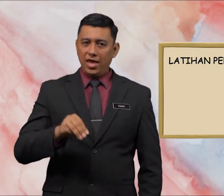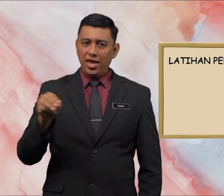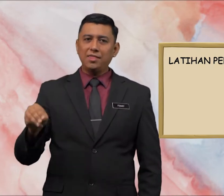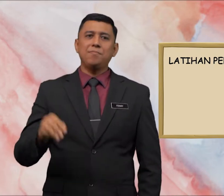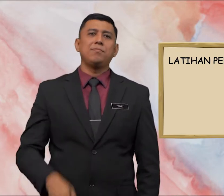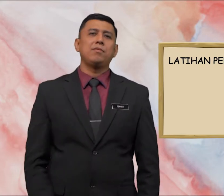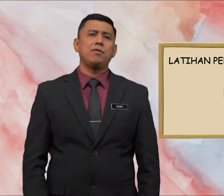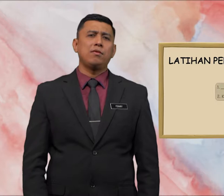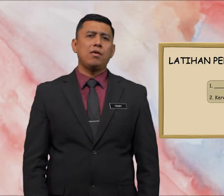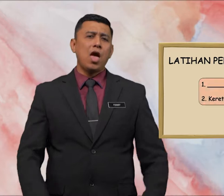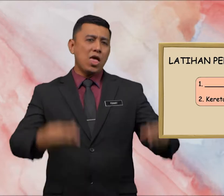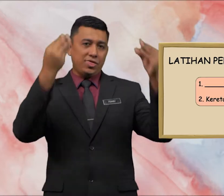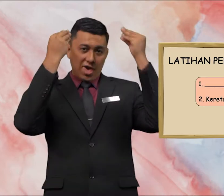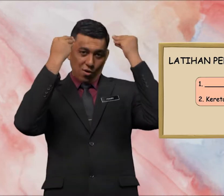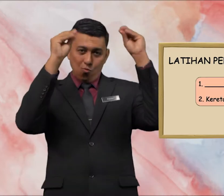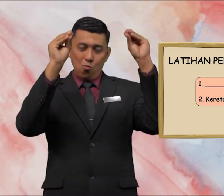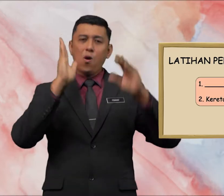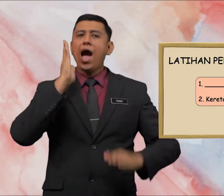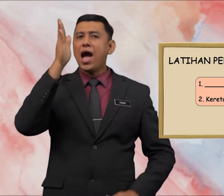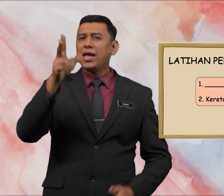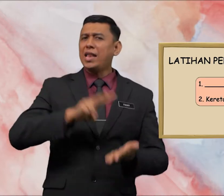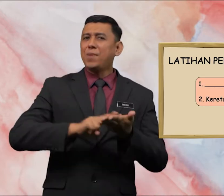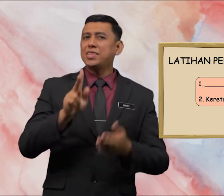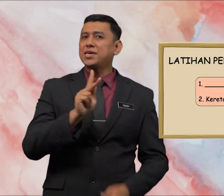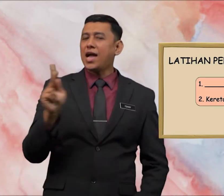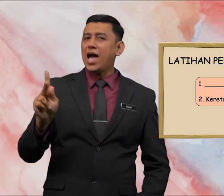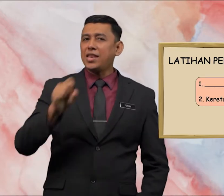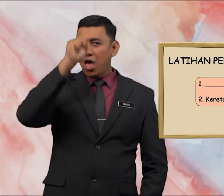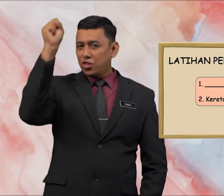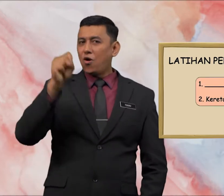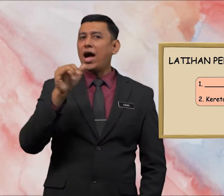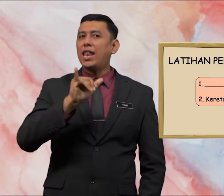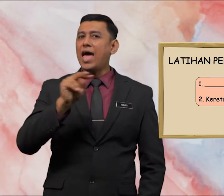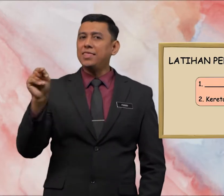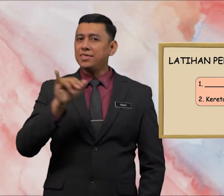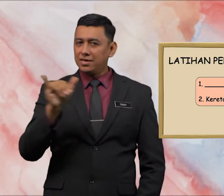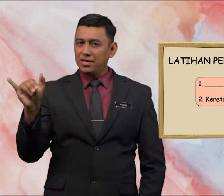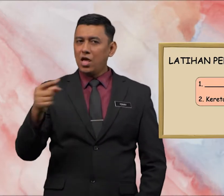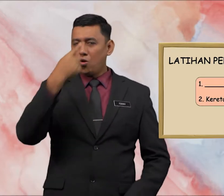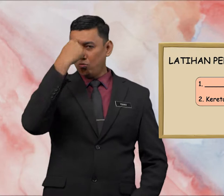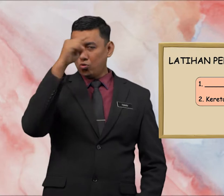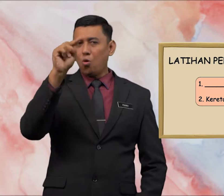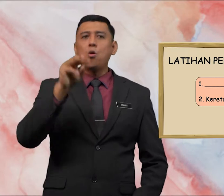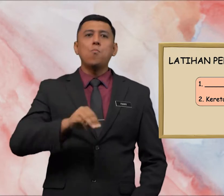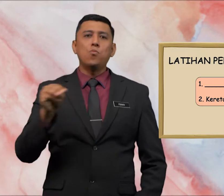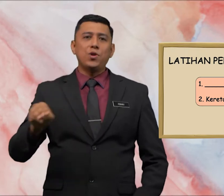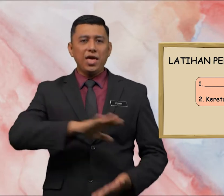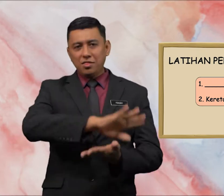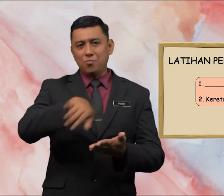murid-murid. Cikgu akan bacakan soalannya untuk murid semua.